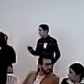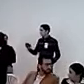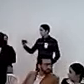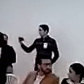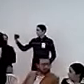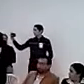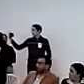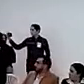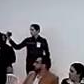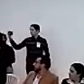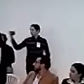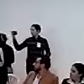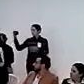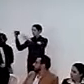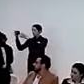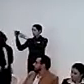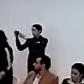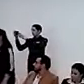internacional